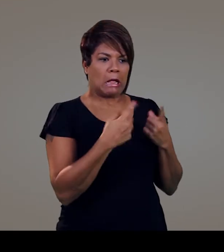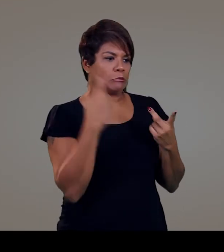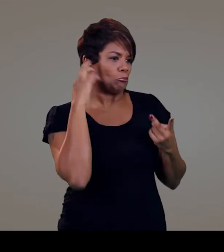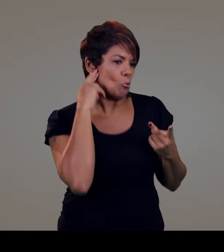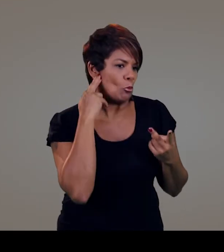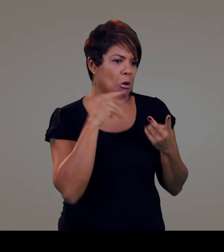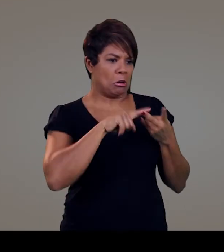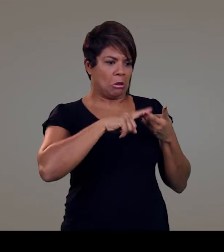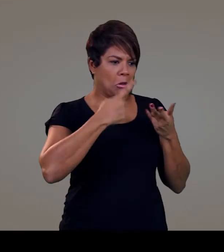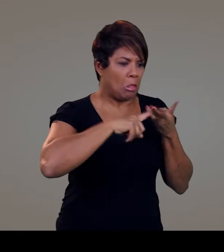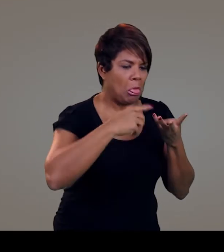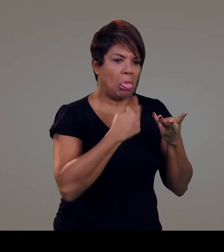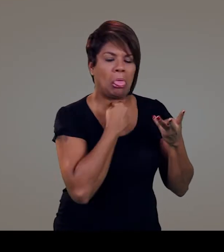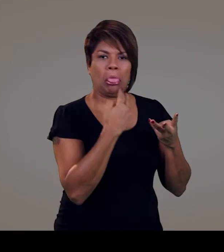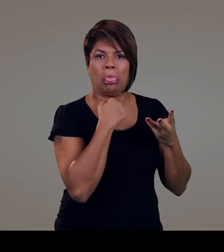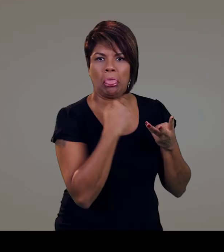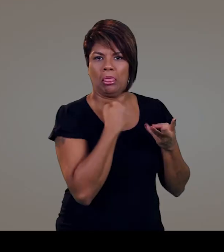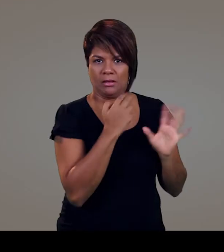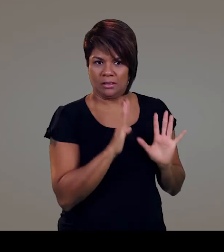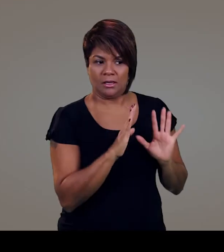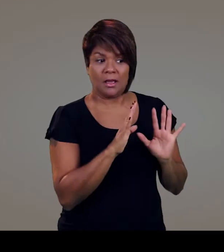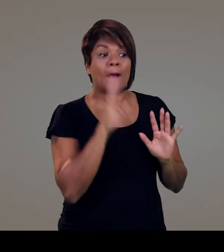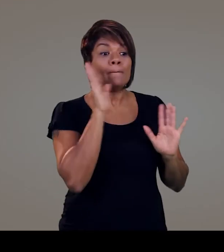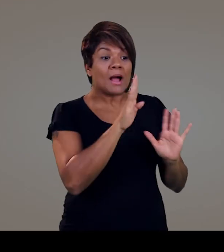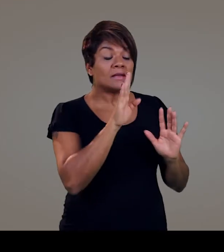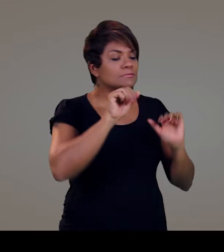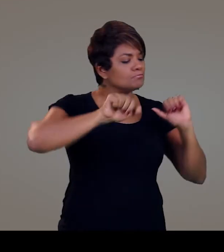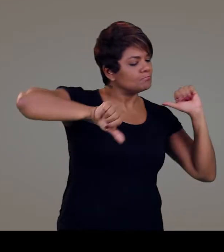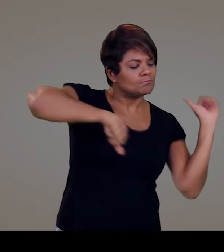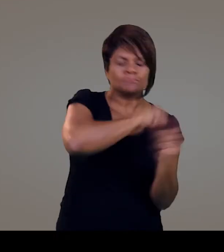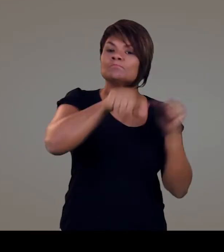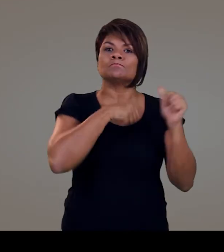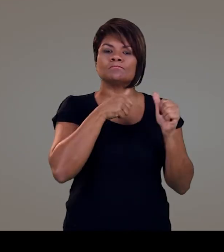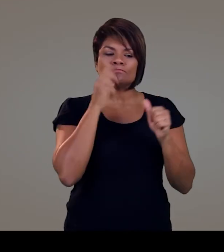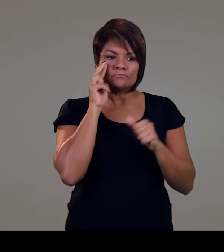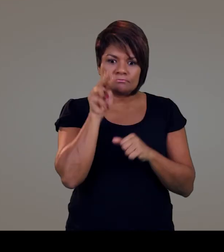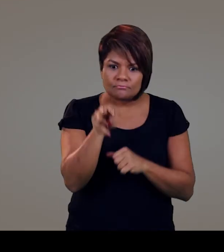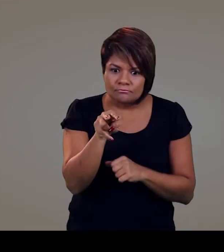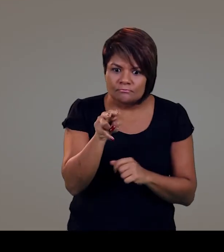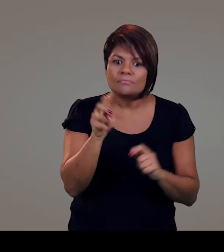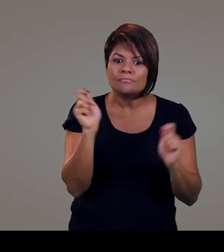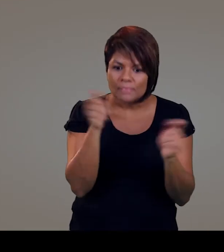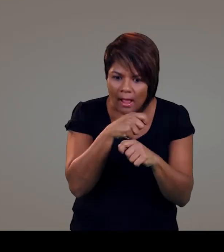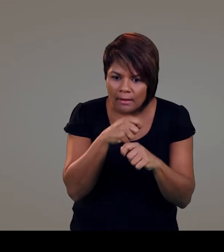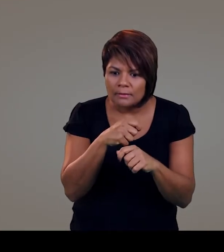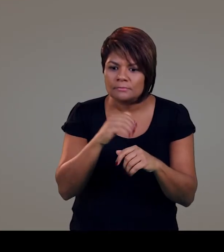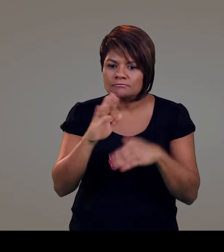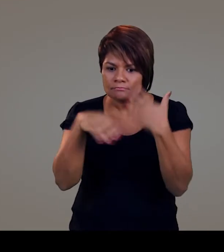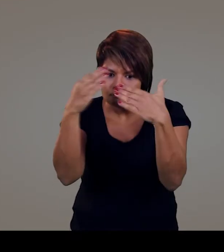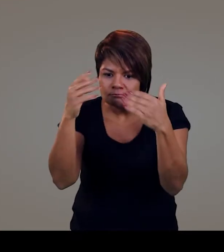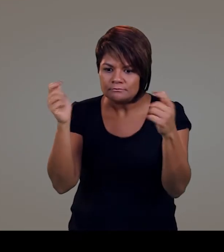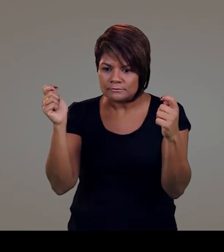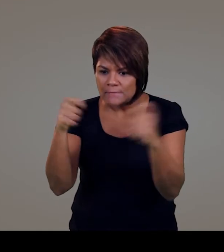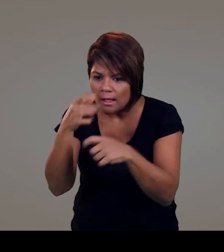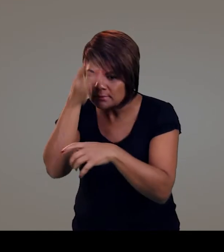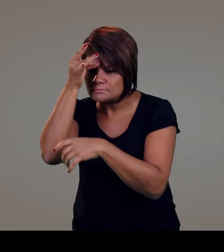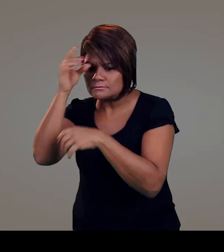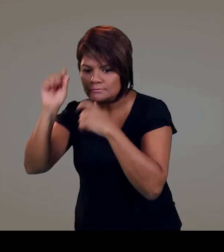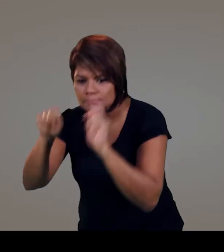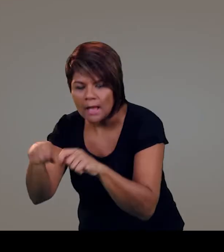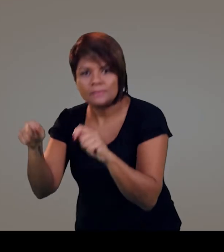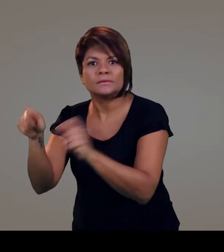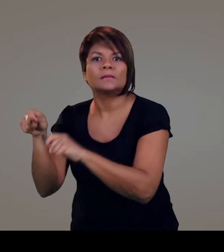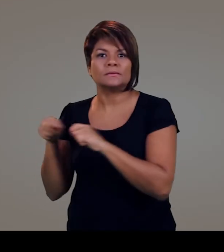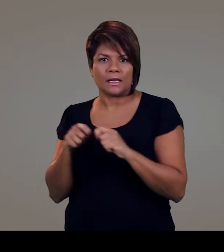exclusivamente das crianças, das famílias que optam pela educação bilíngue para os seus filhos, tendo a língua de sinais como